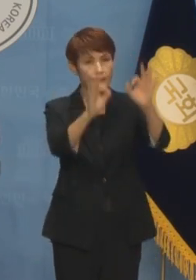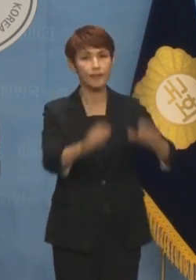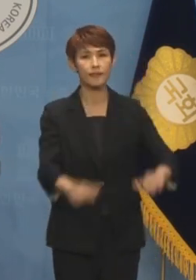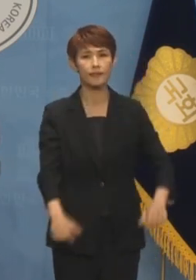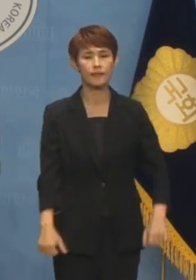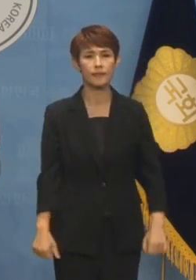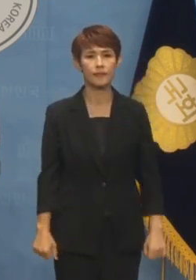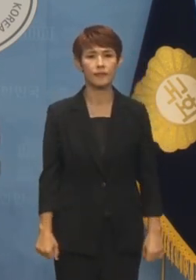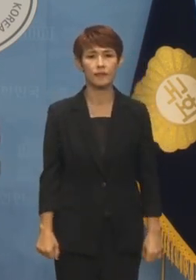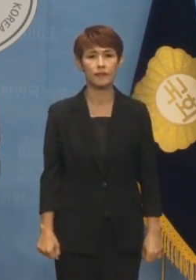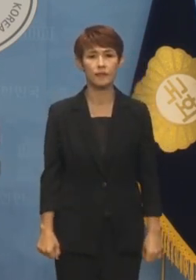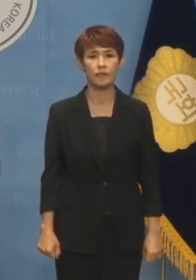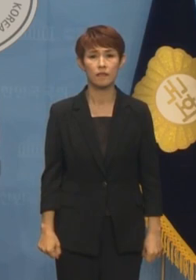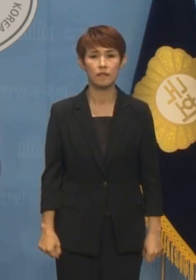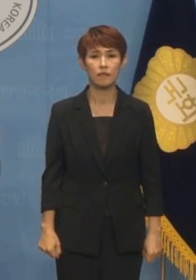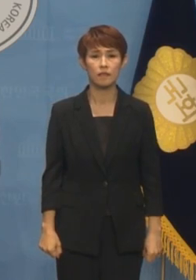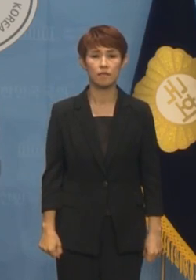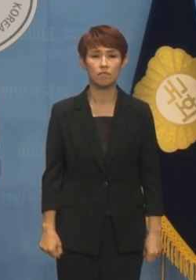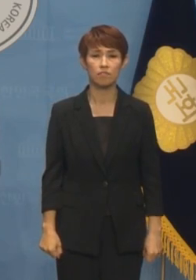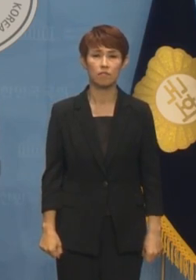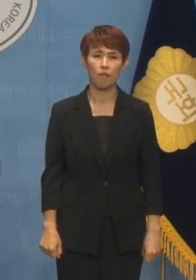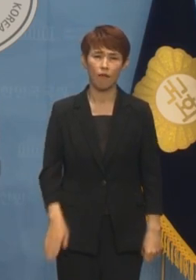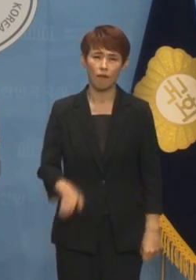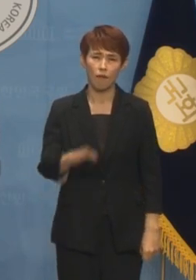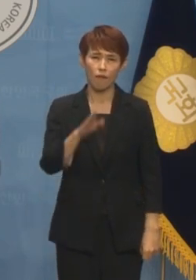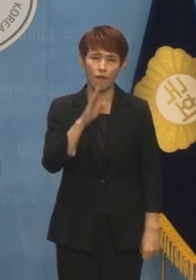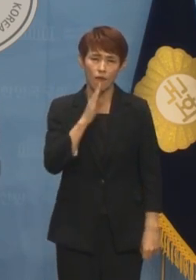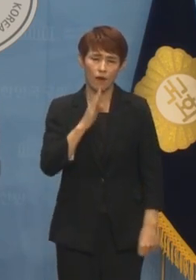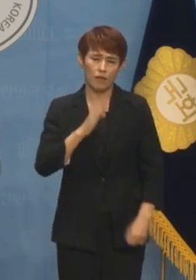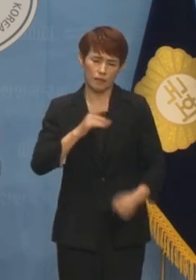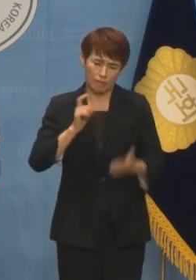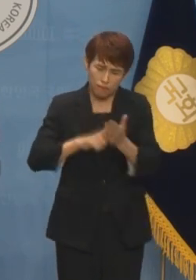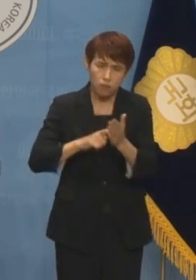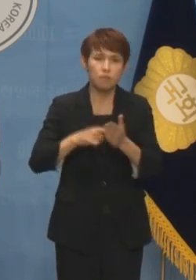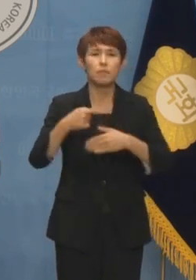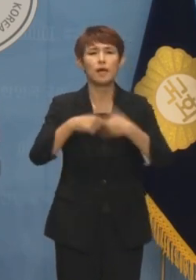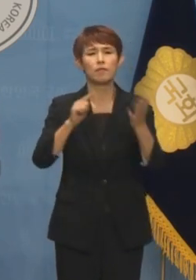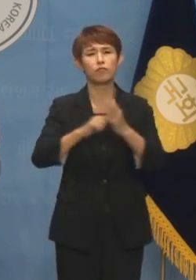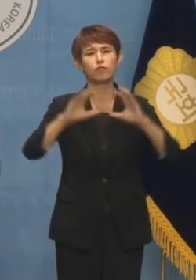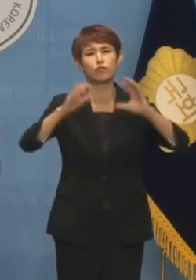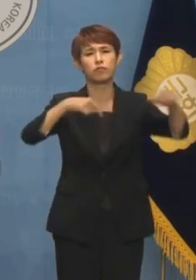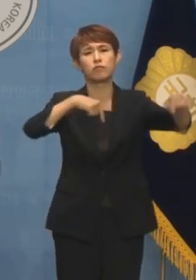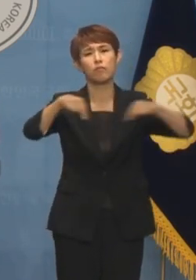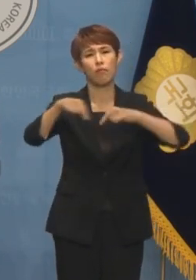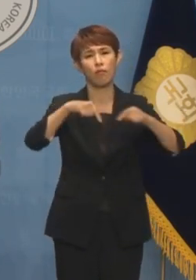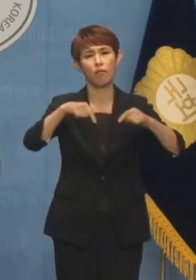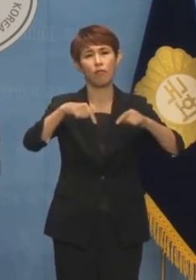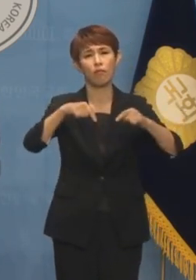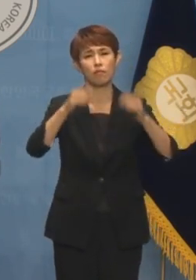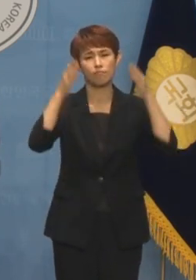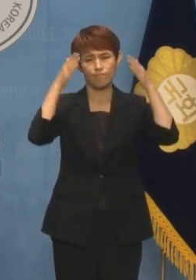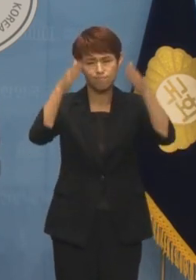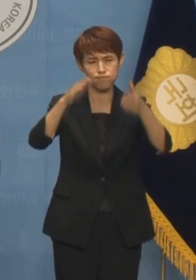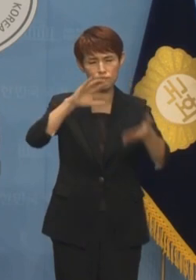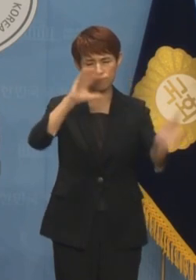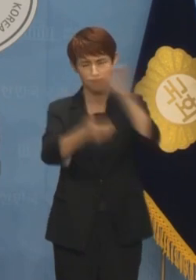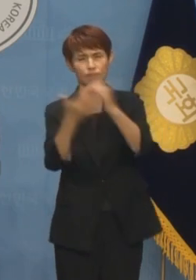분명합니다. 그야말로 절박한 심정으로 국정기조 전환을 호소하는